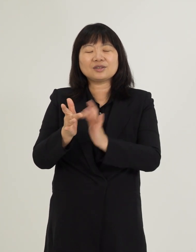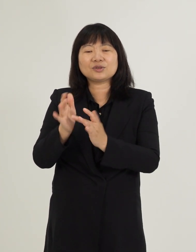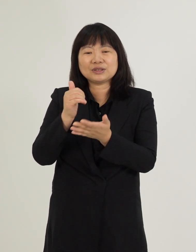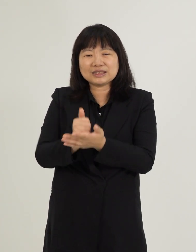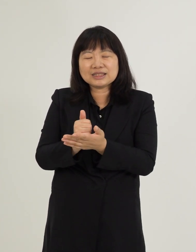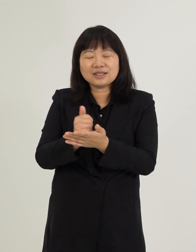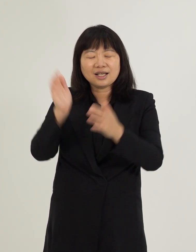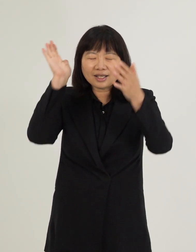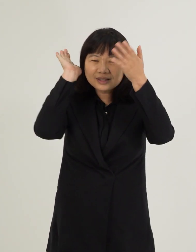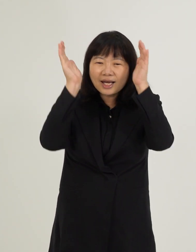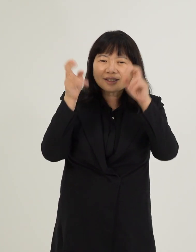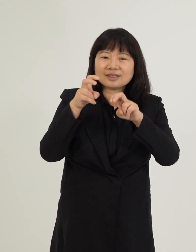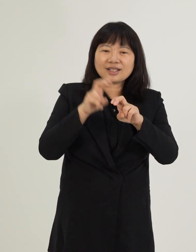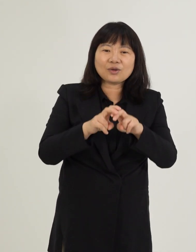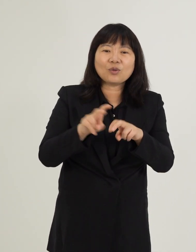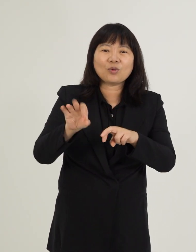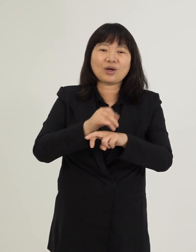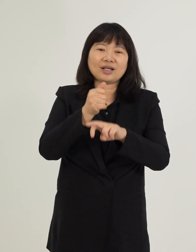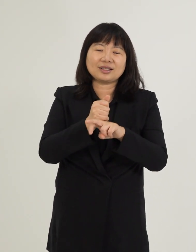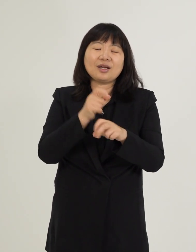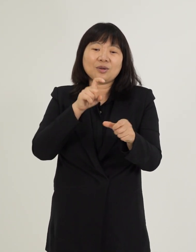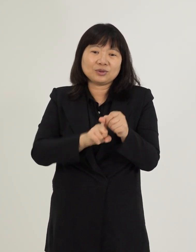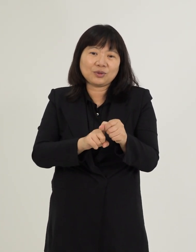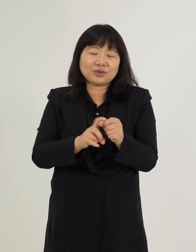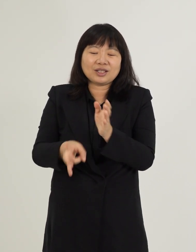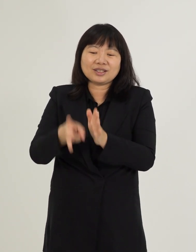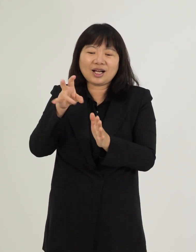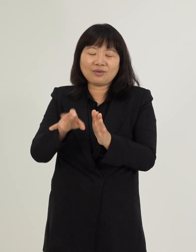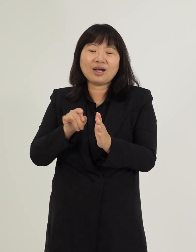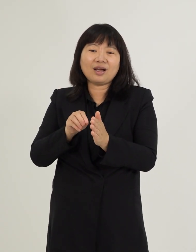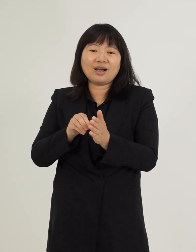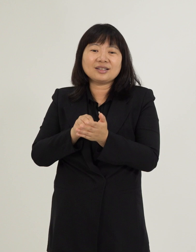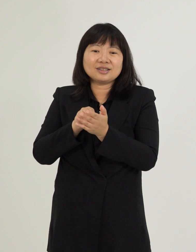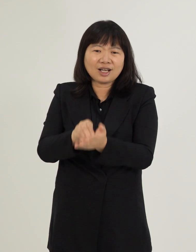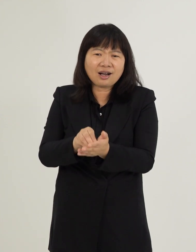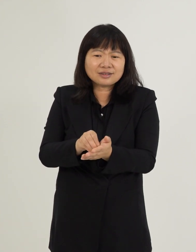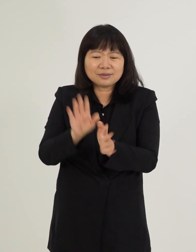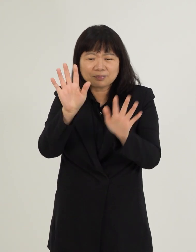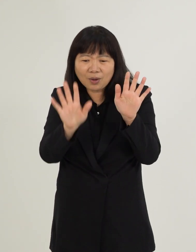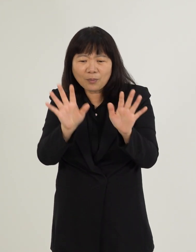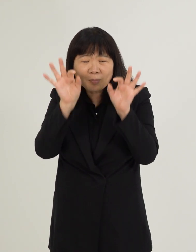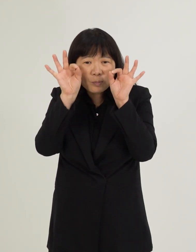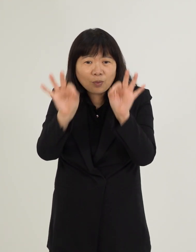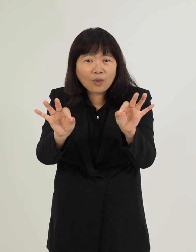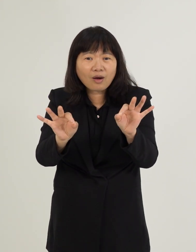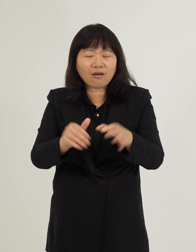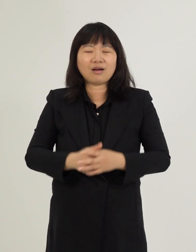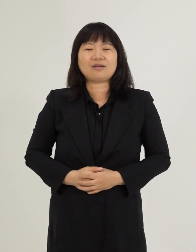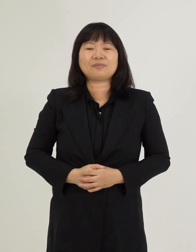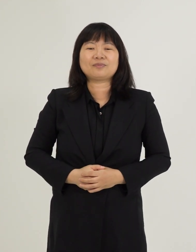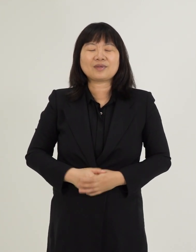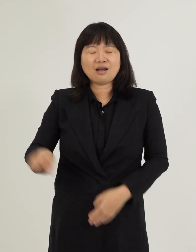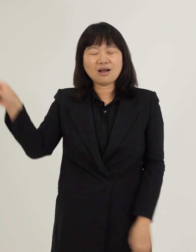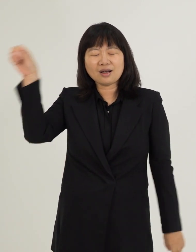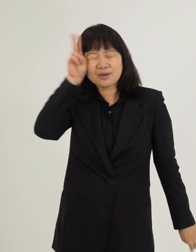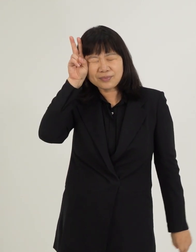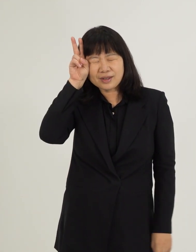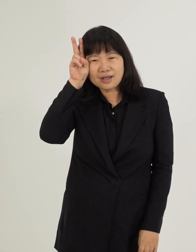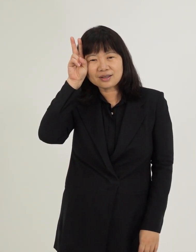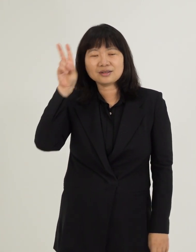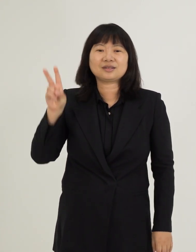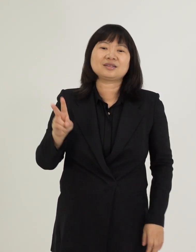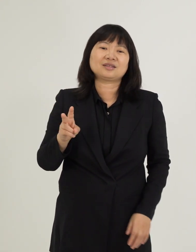예수님이 나귀를 타고 왕으로서 예루살렘에 들어가시는 이 퍼포먼스가 갑자기